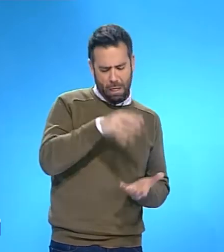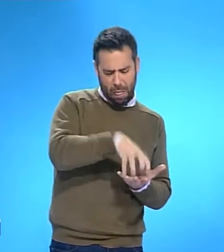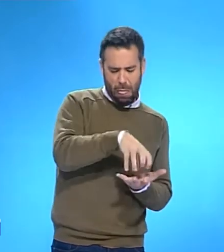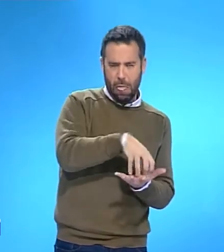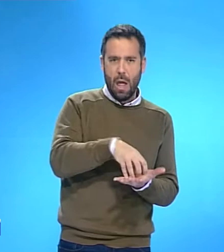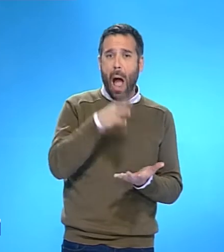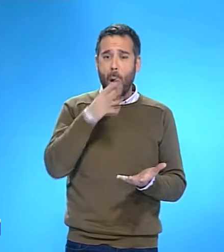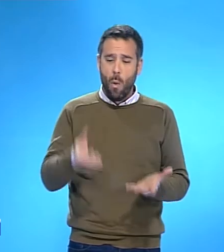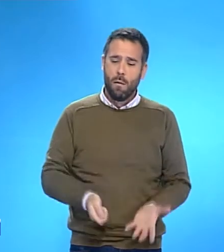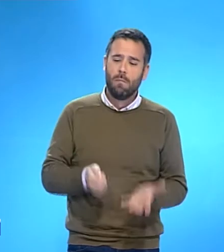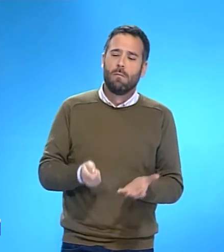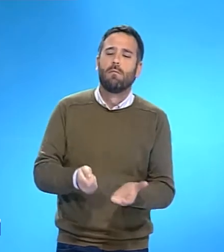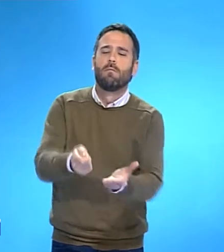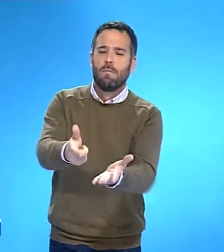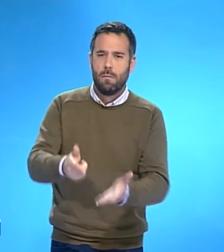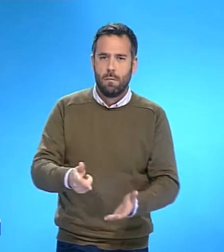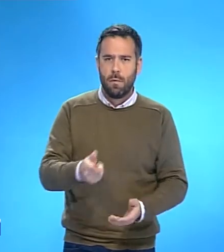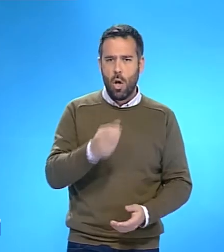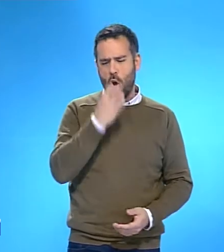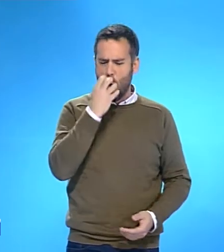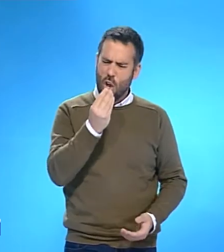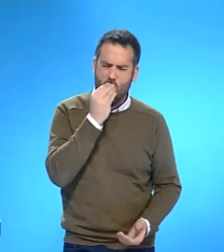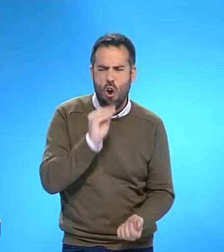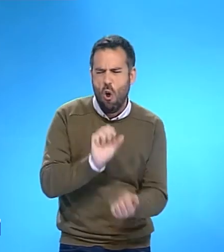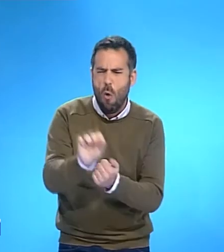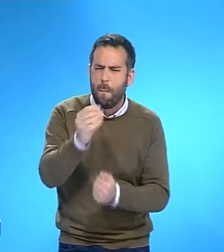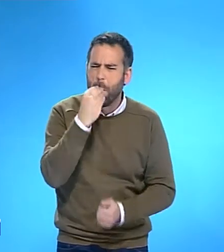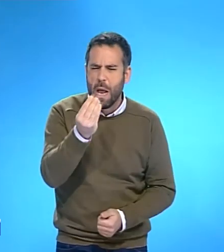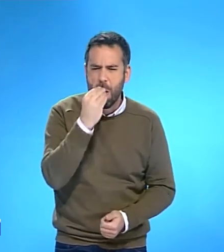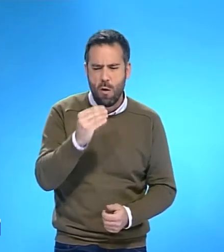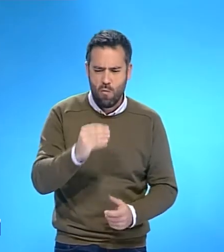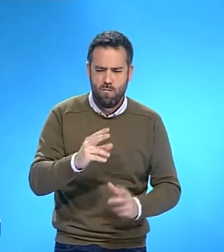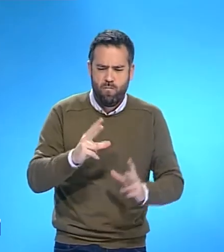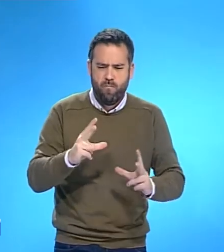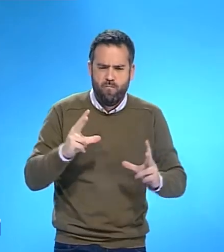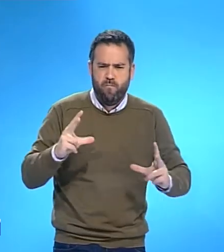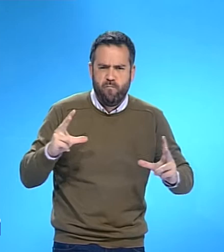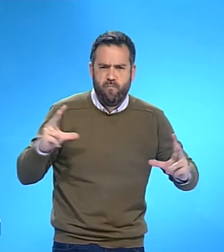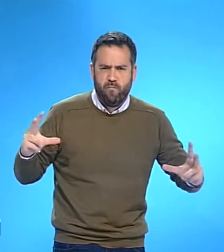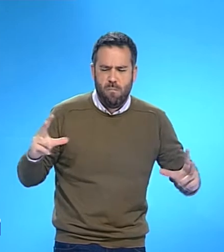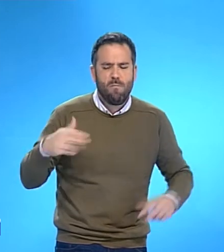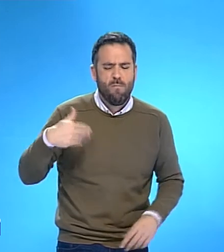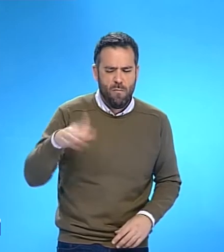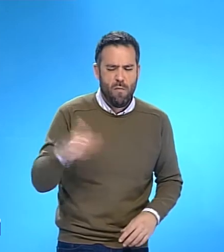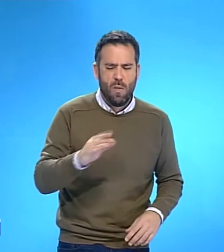La bruja le puso algo de comer y un poco de agua mientras cantaba. Come, come y